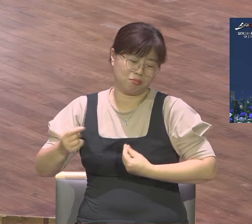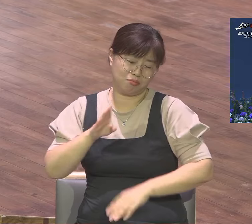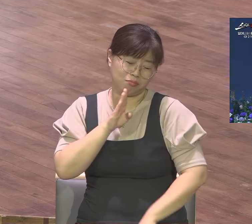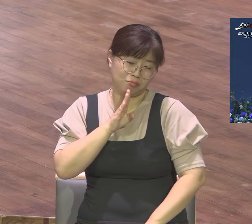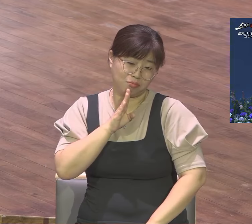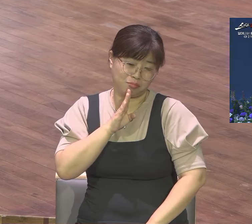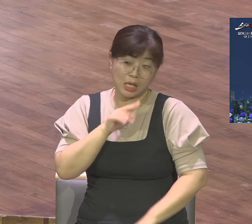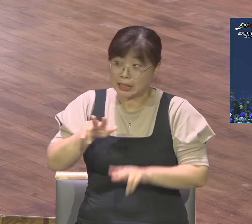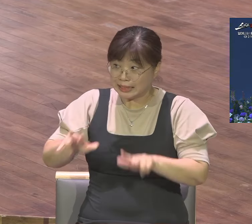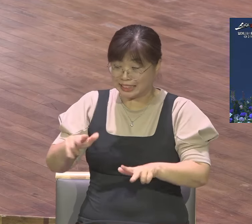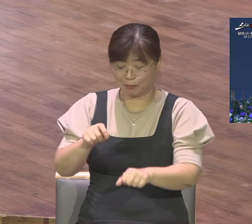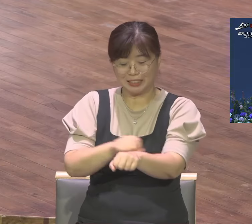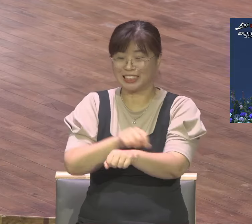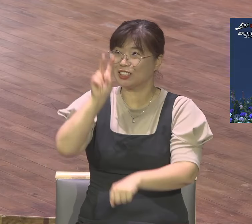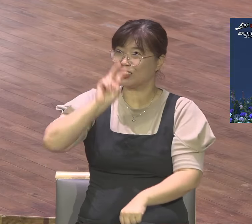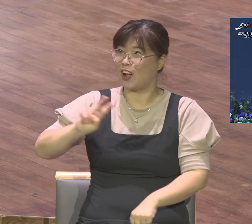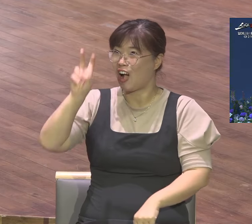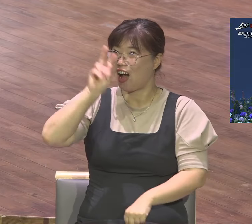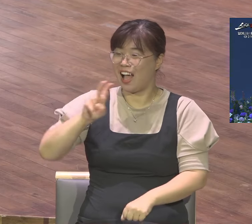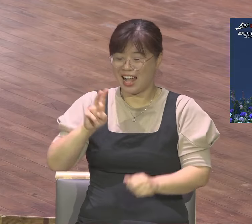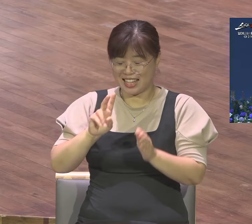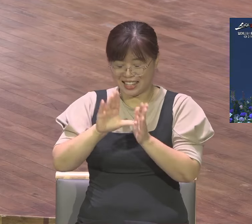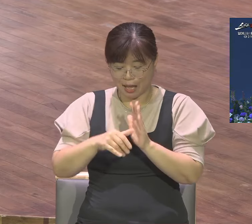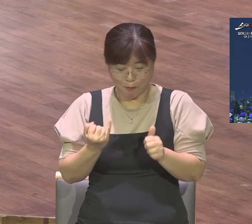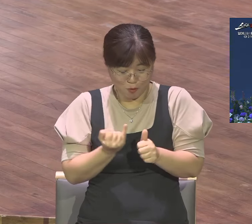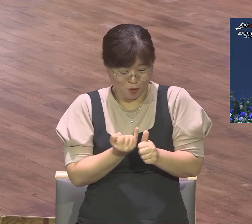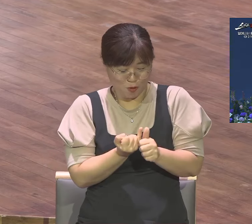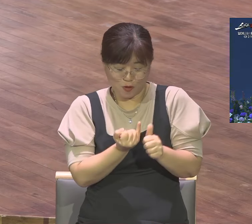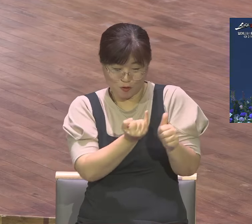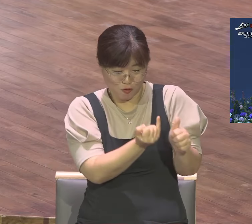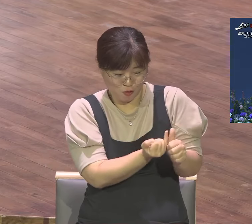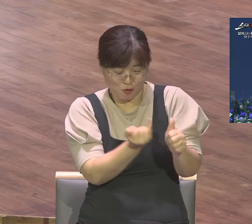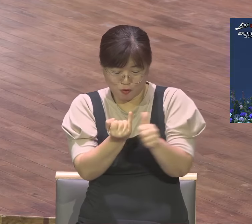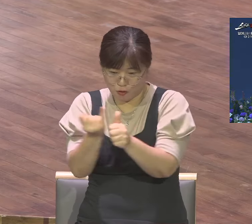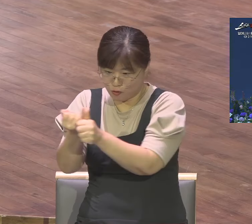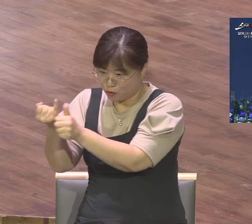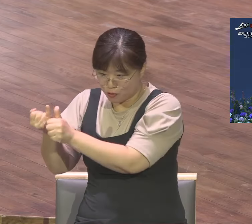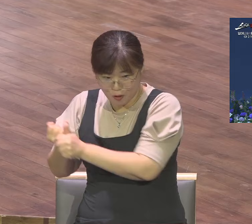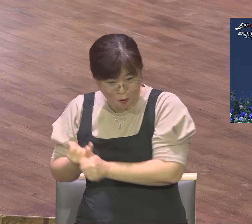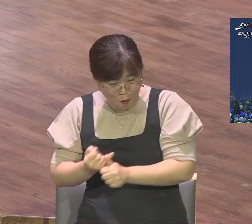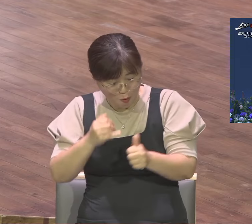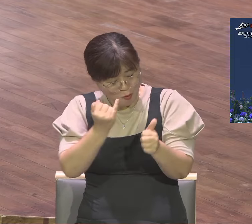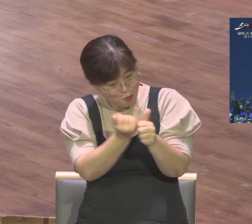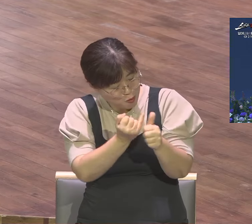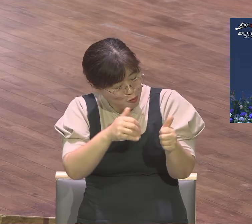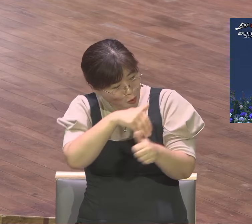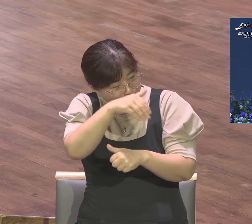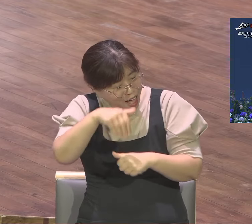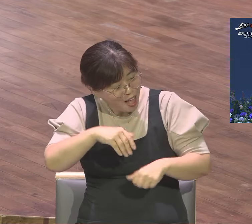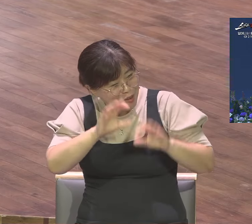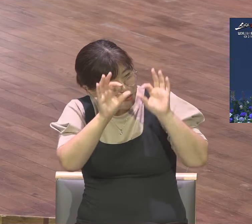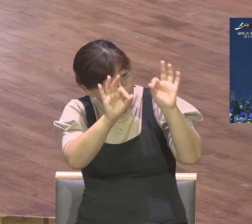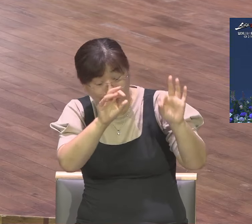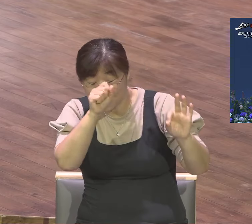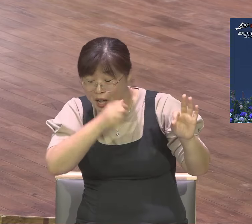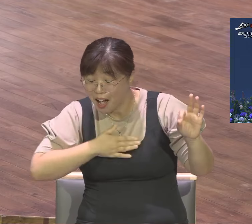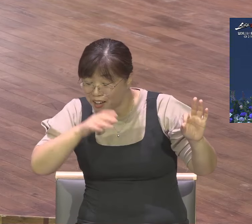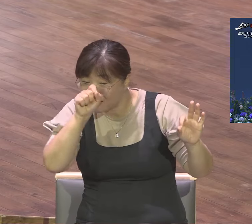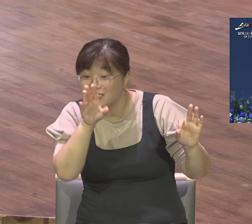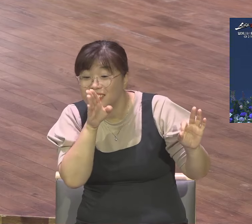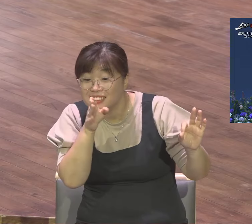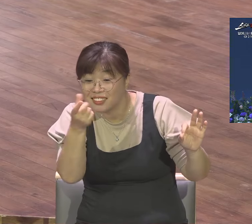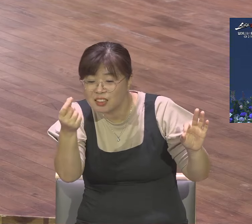부부들인데 영적 가족 같잖아요. 영적 가족. 우리 영적 가족, 예원 가족이구나. 그래서 우리가